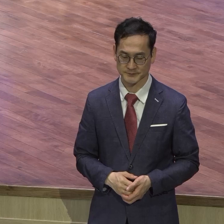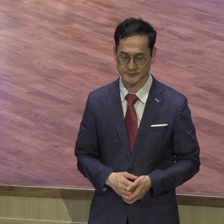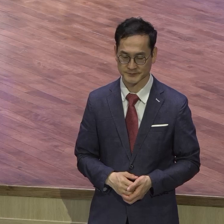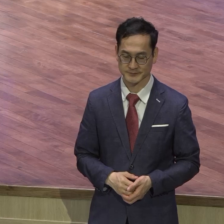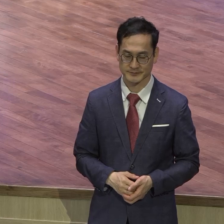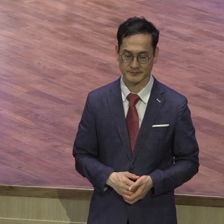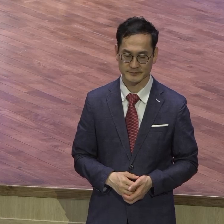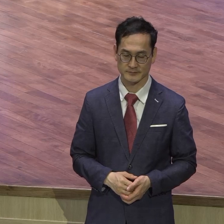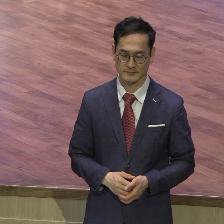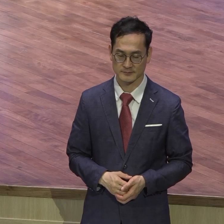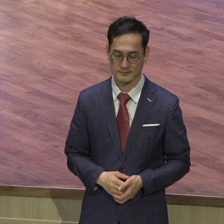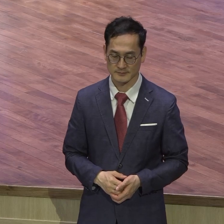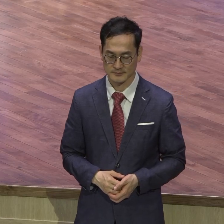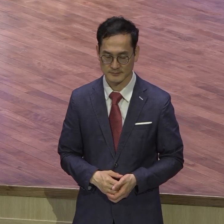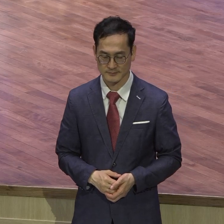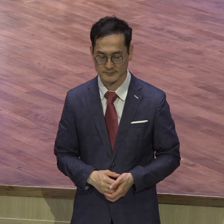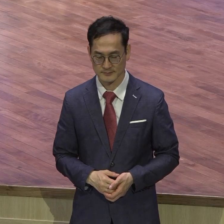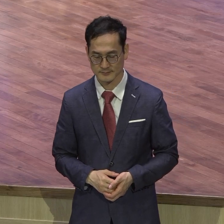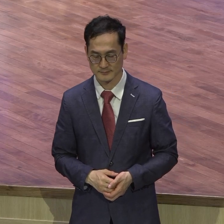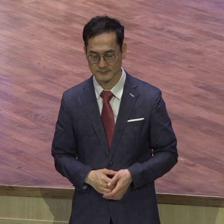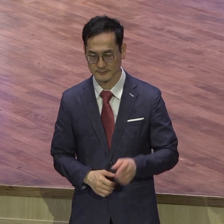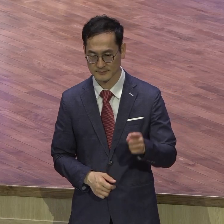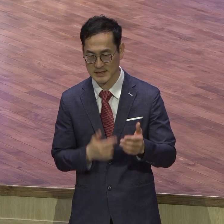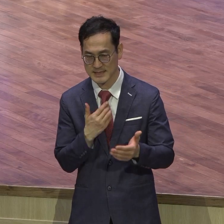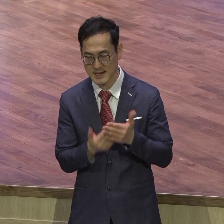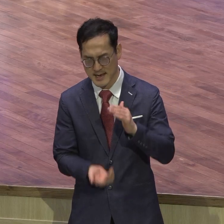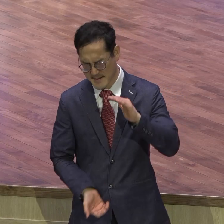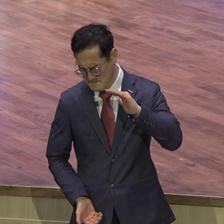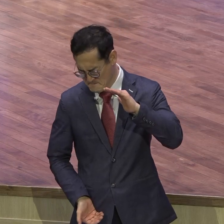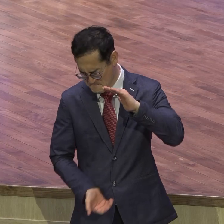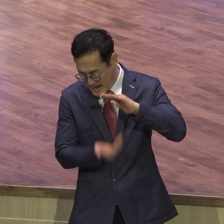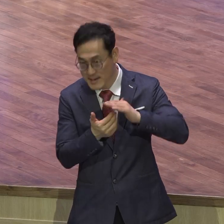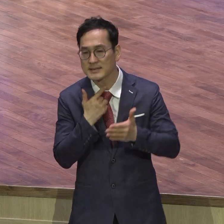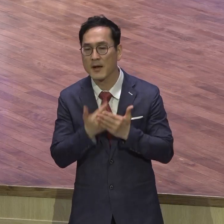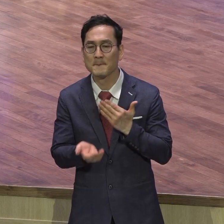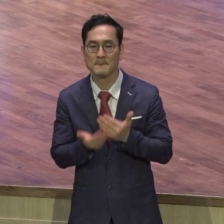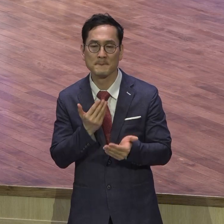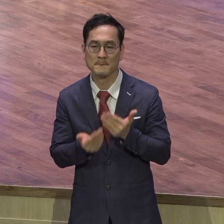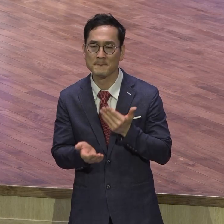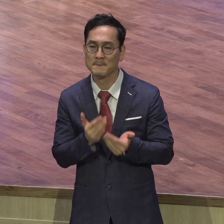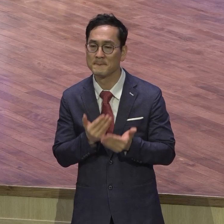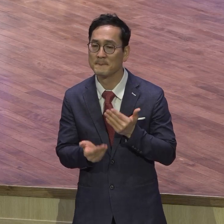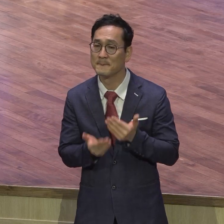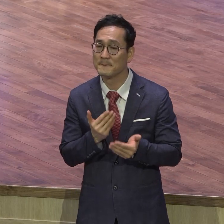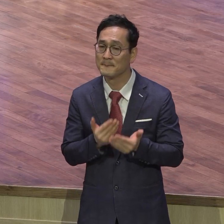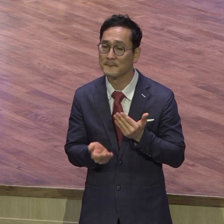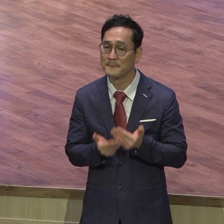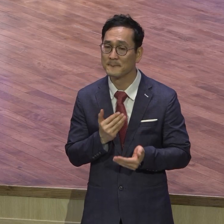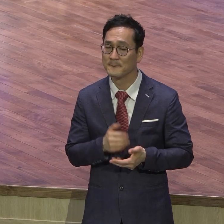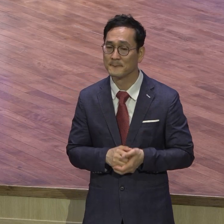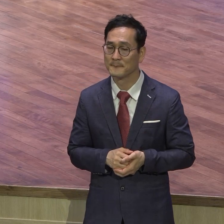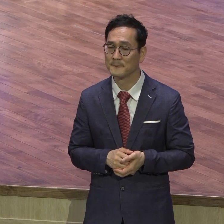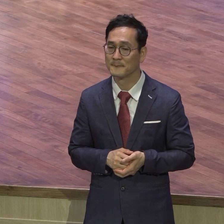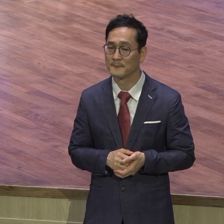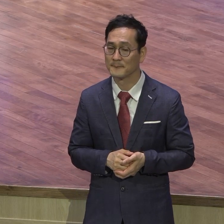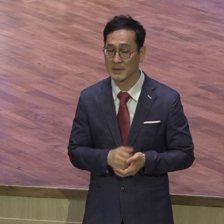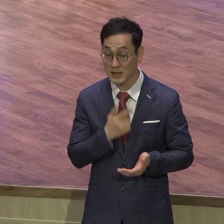말하는데 절정 절정 이걸 처음해야 되는데 절정을 처음한 한 사람은요